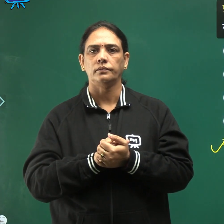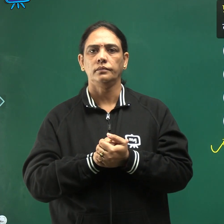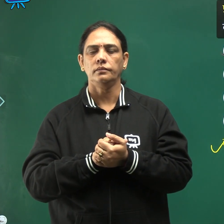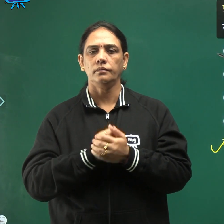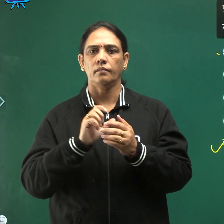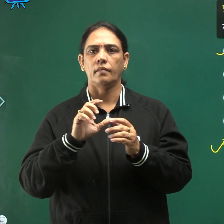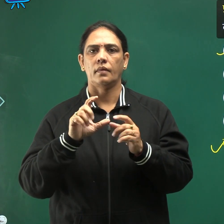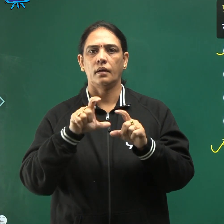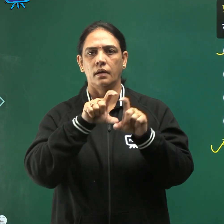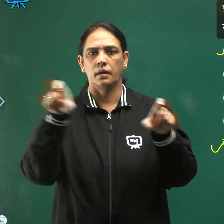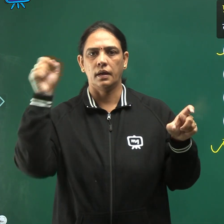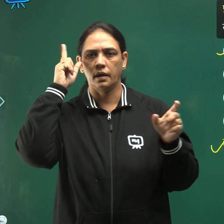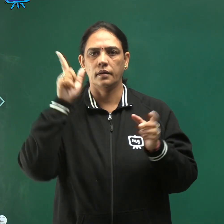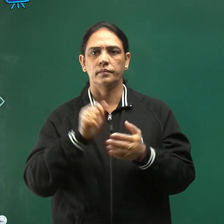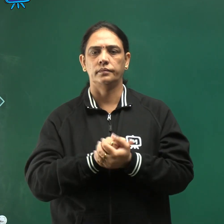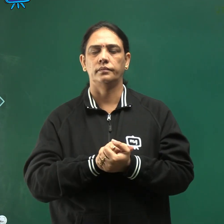समझ आ गया?